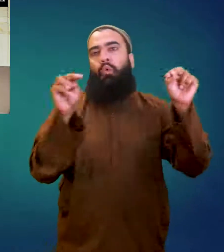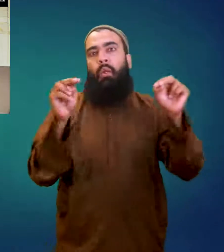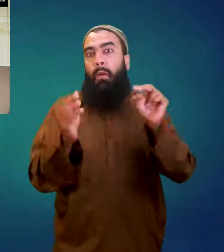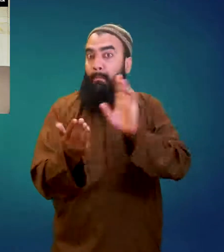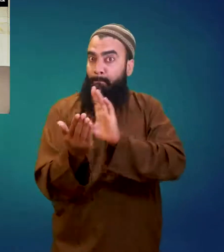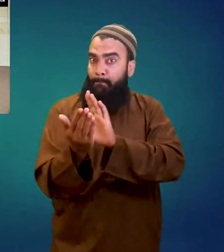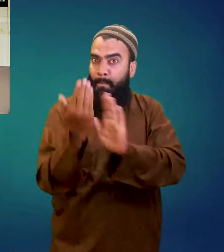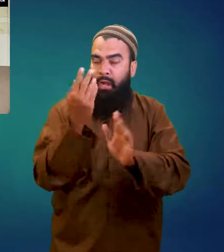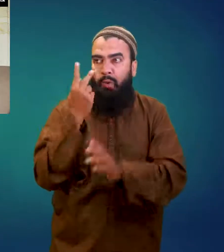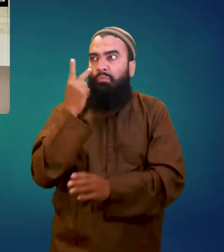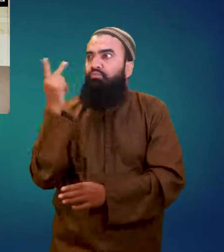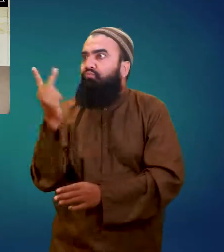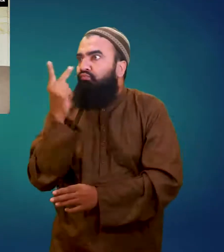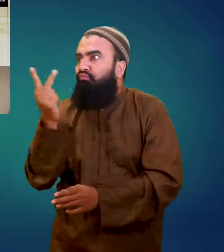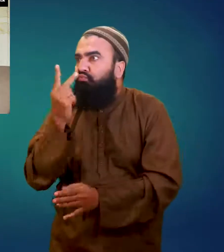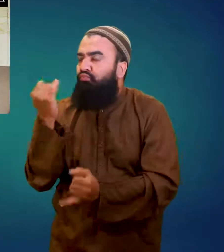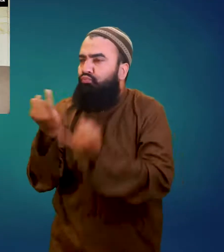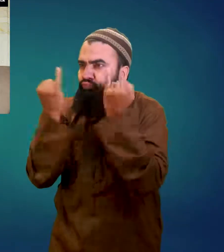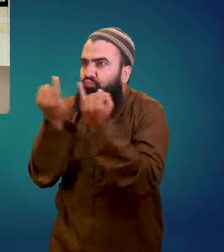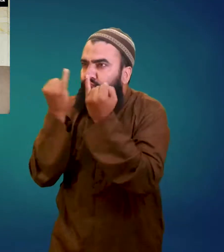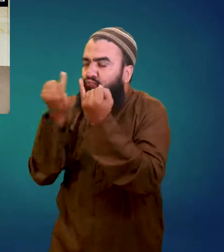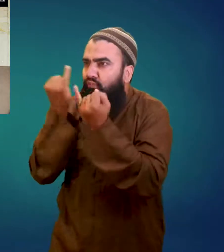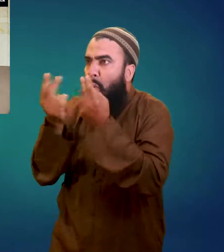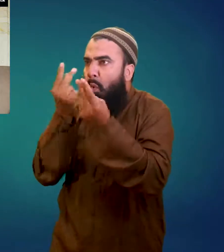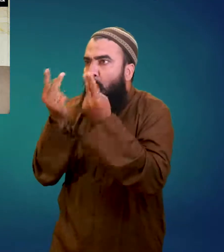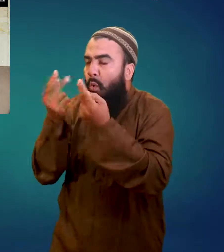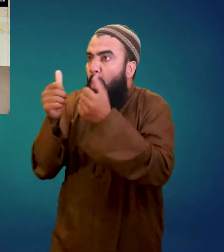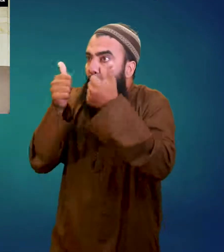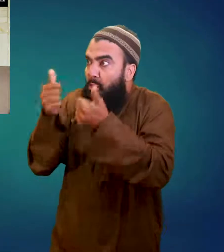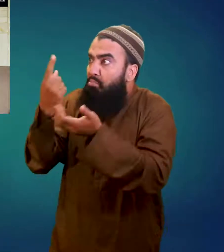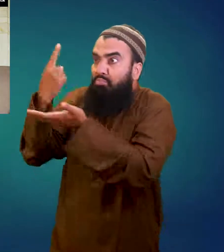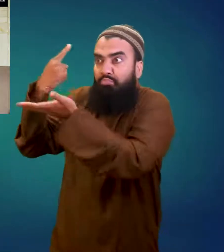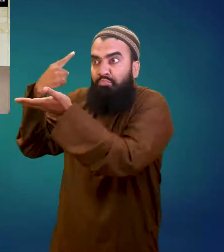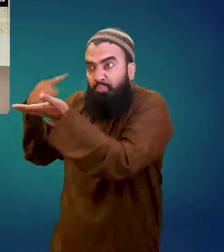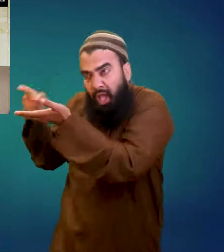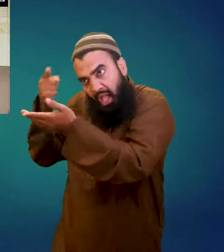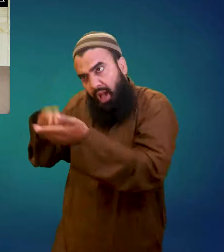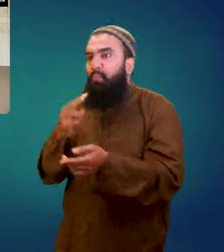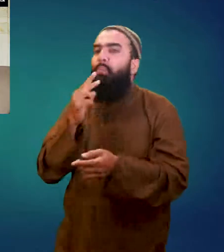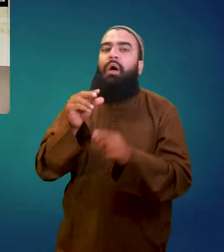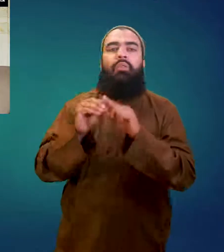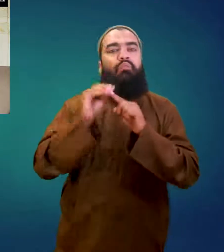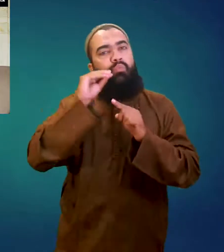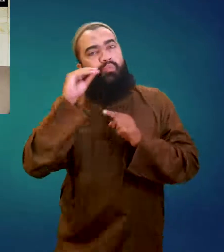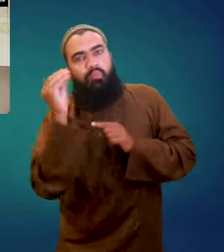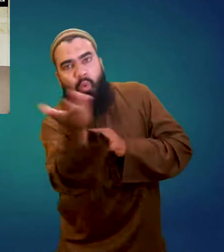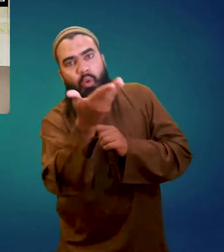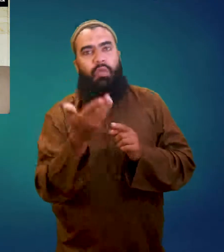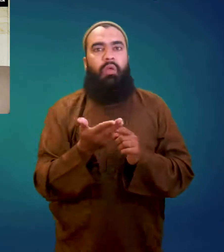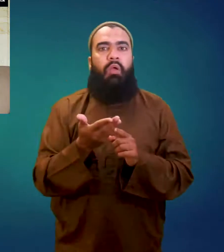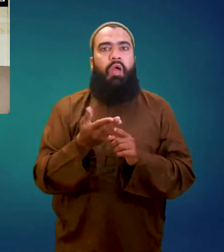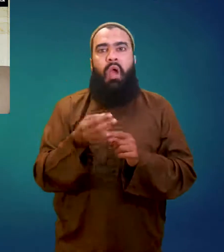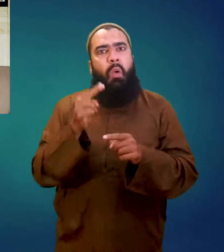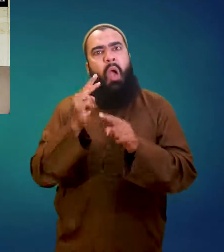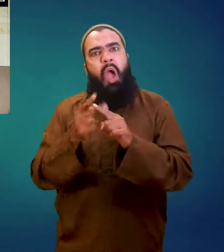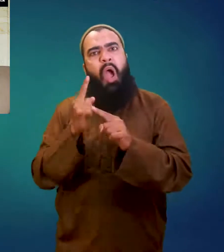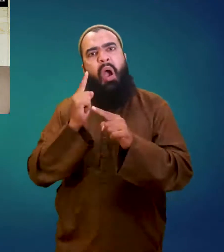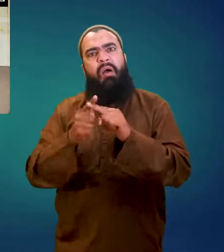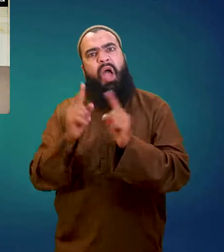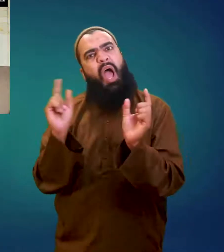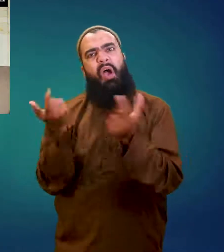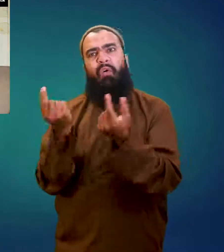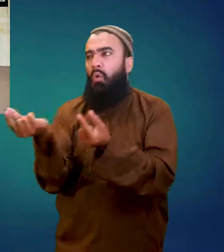نہ ہو جائے اس وقت تک کسی سے ذکر نہ کیا جائے، کہیں ایسا نہ ہو کہ بلا تحقیق بات آگے پہنچانے